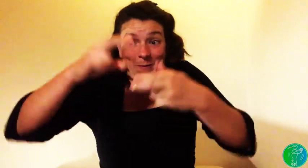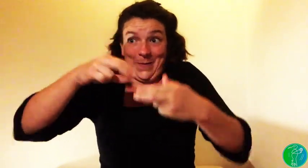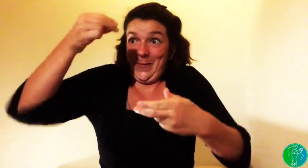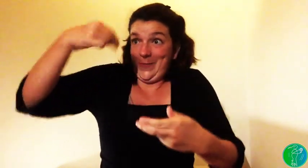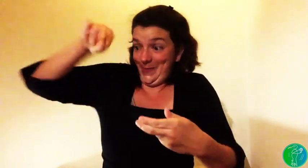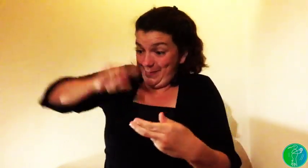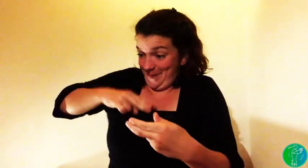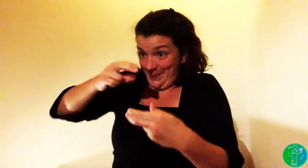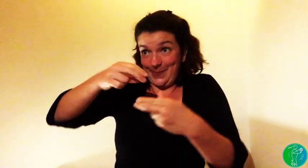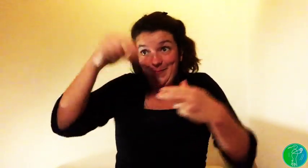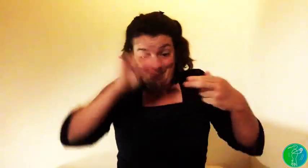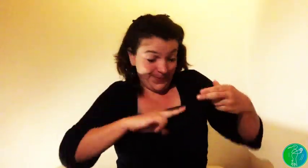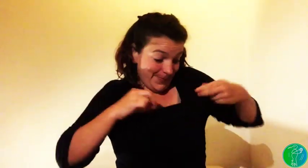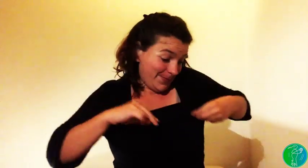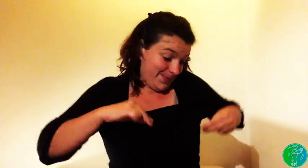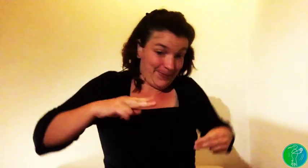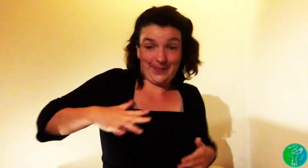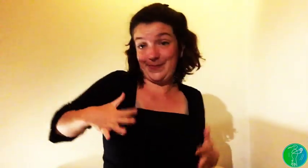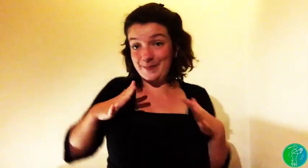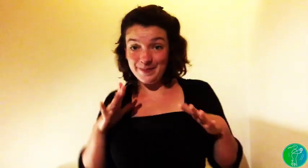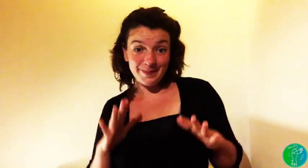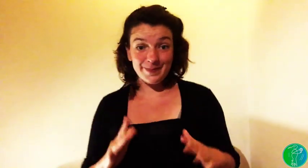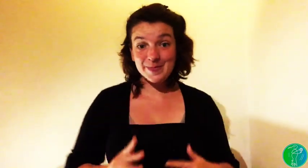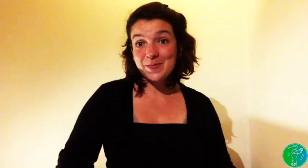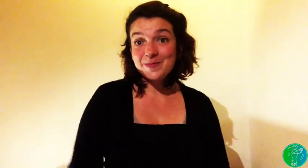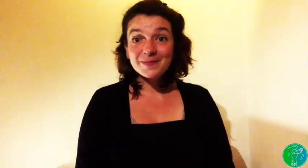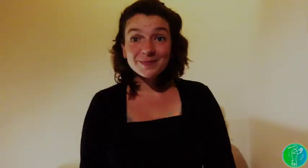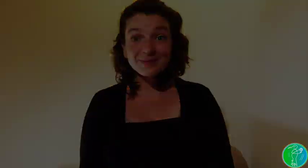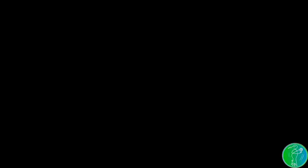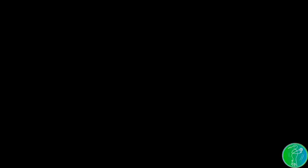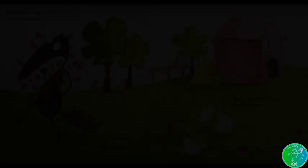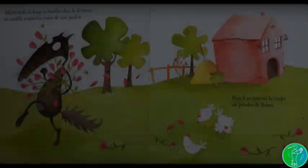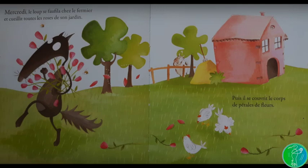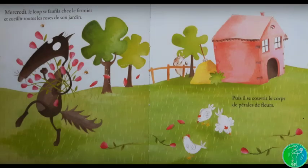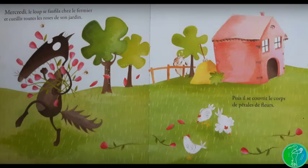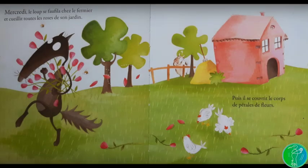il se couvrit le corps de pétales de fleurs.